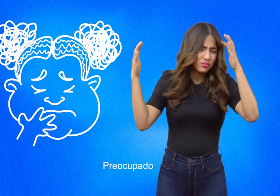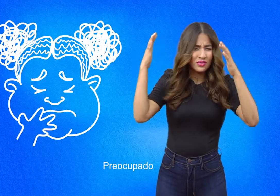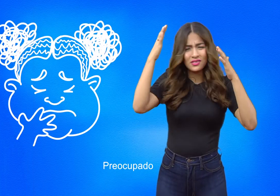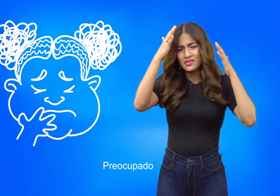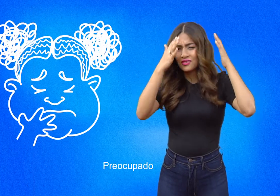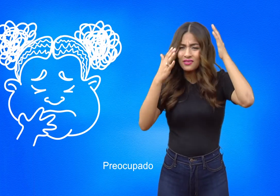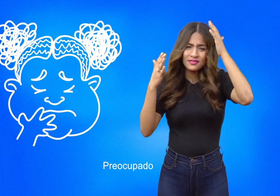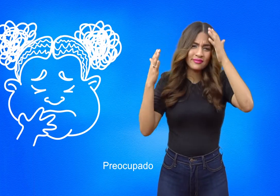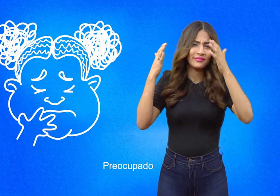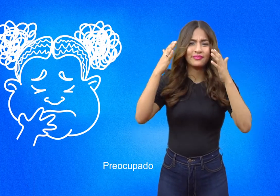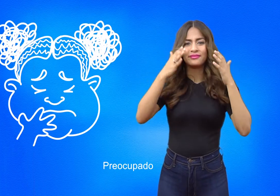Preocupado.